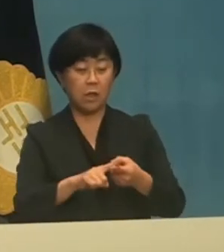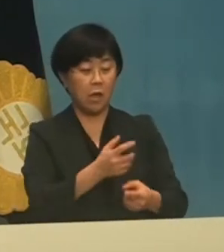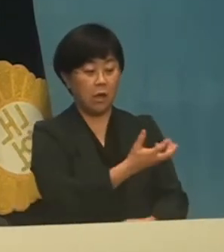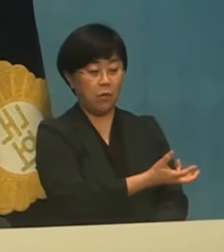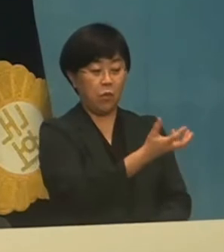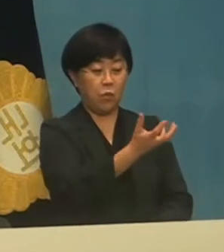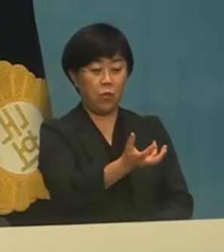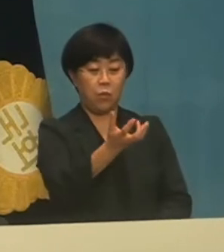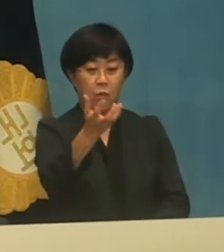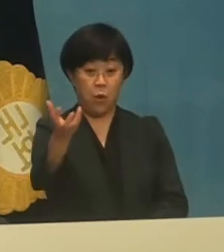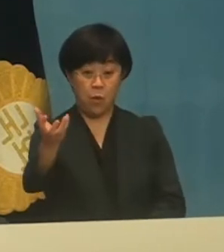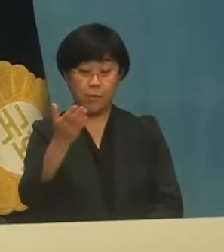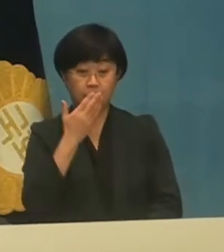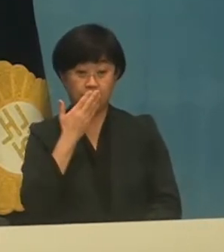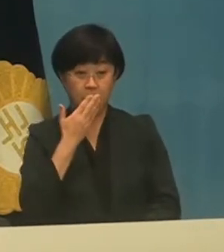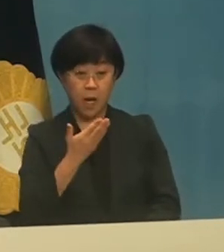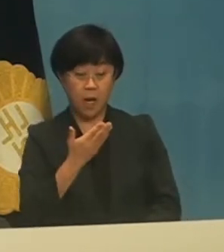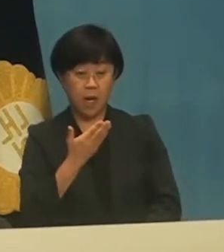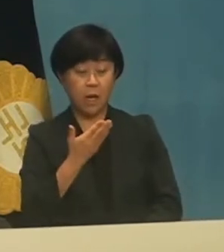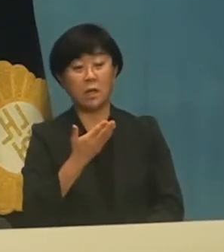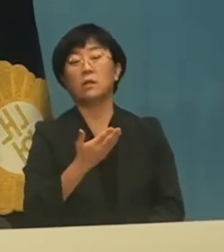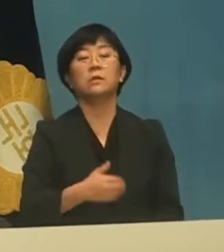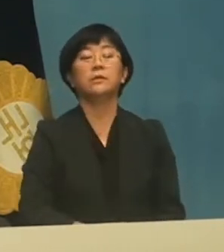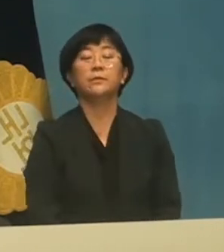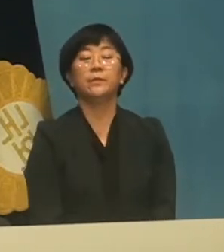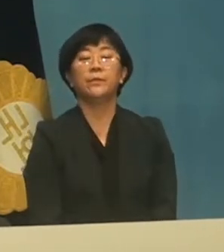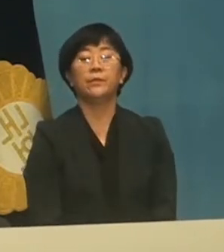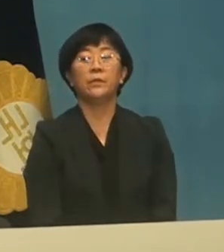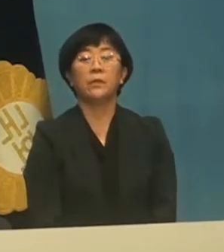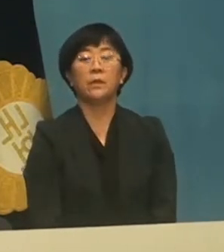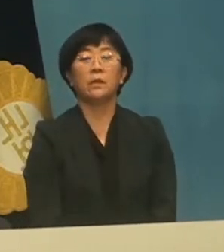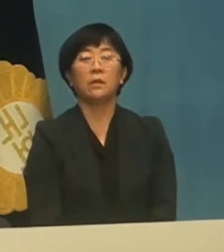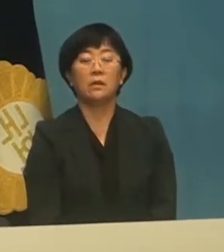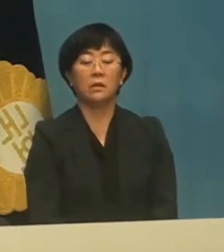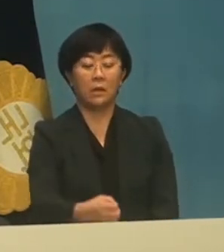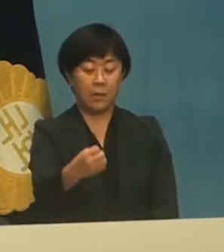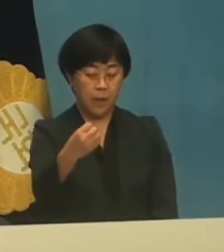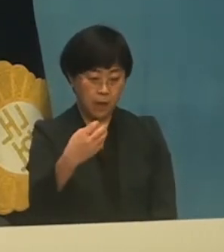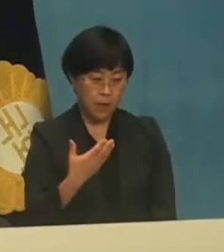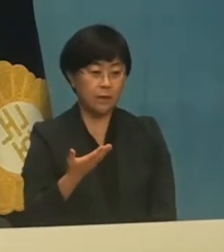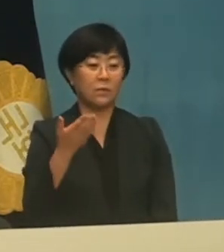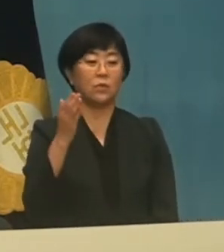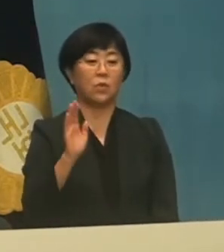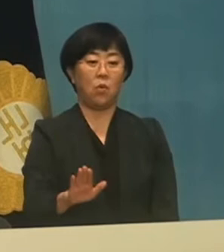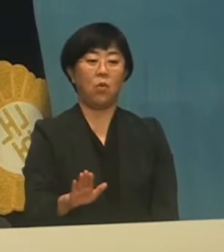고준위 핵폐기물이 이동할 수 있다고 칩시다. 설사 그렇다 하더라도